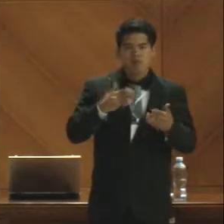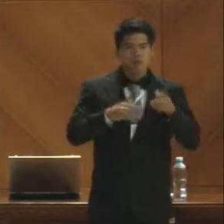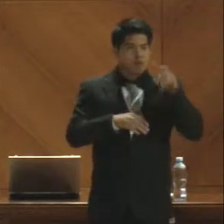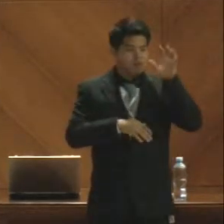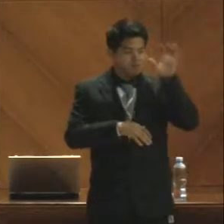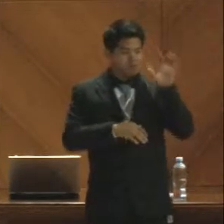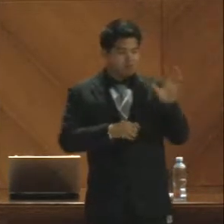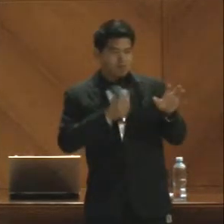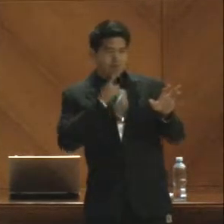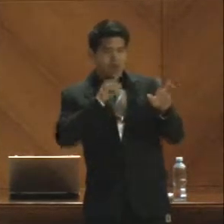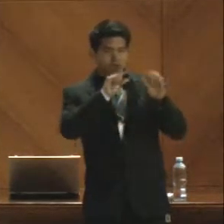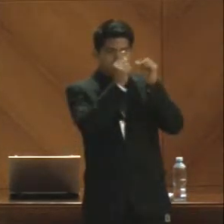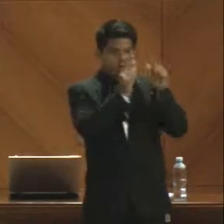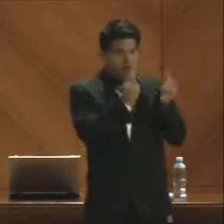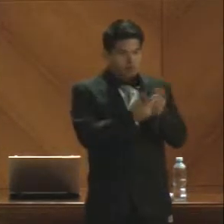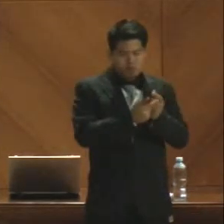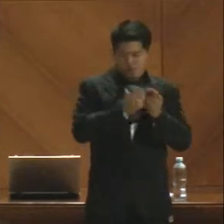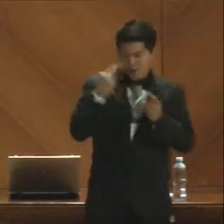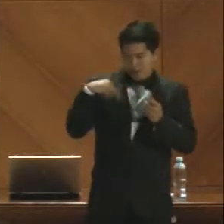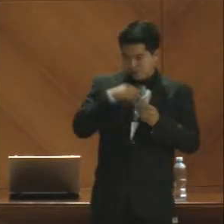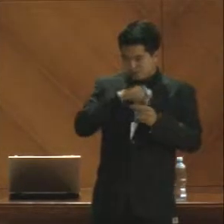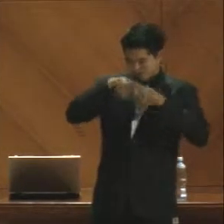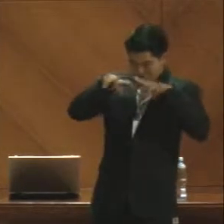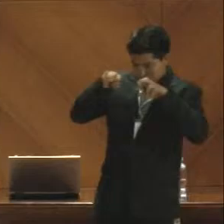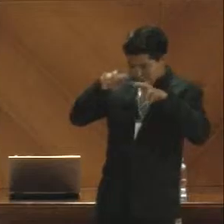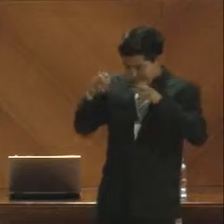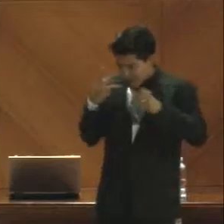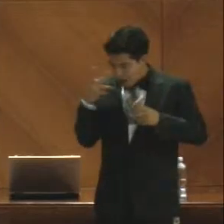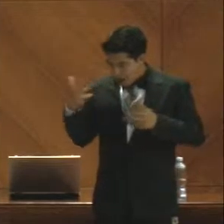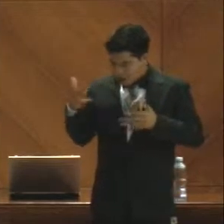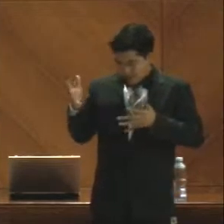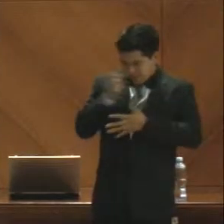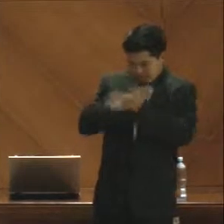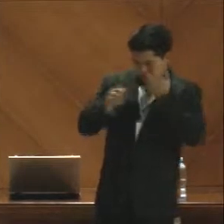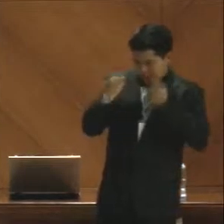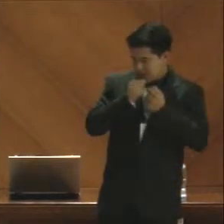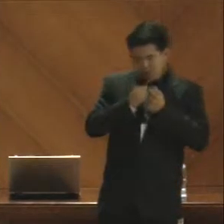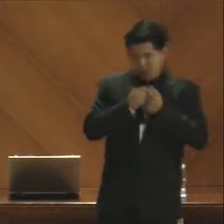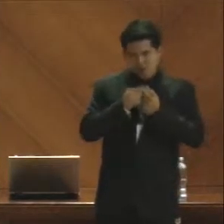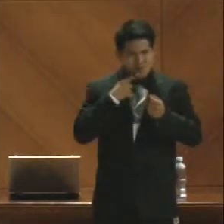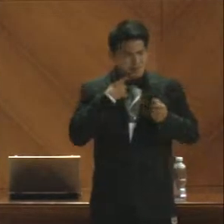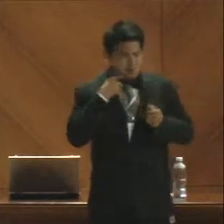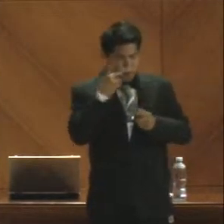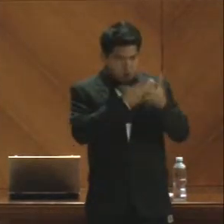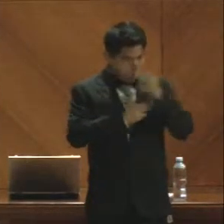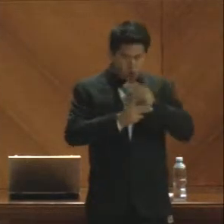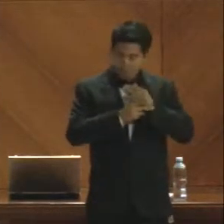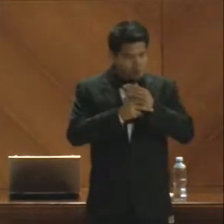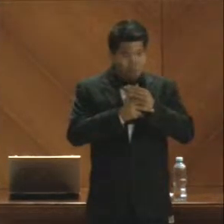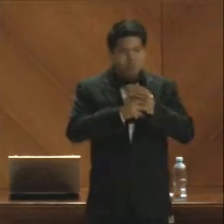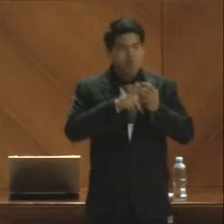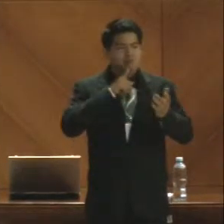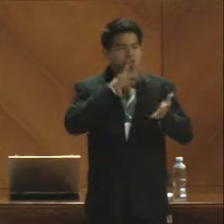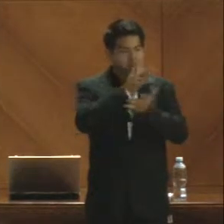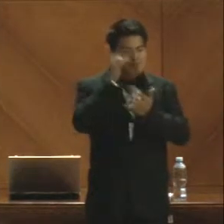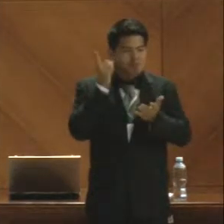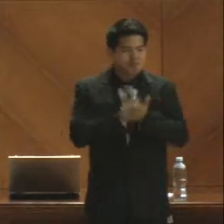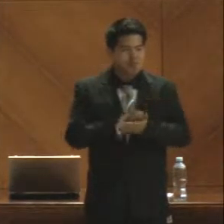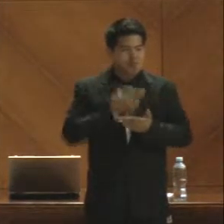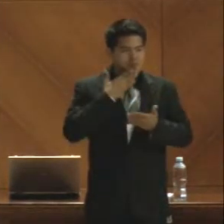principio, en las cuales ya sabemos que nos espían. Ya no es un mito, ya no es un rumor, no es una teoría conspirativa. Hay evidencia, y